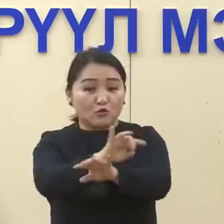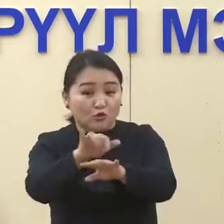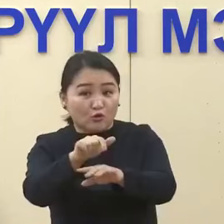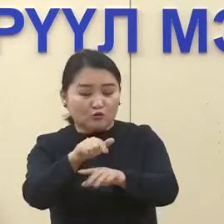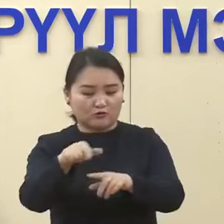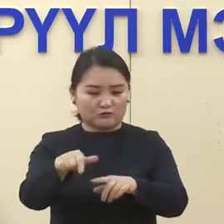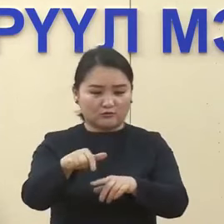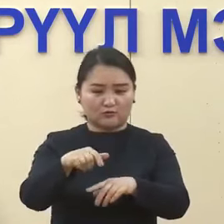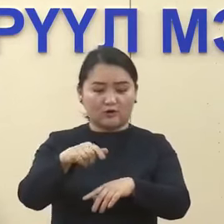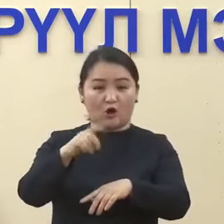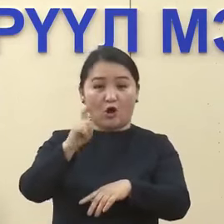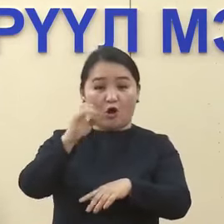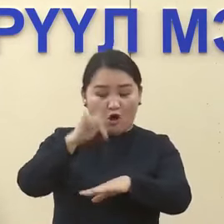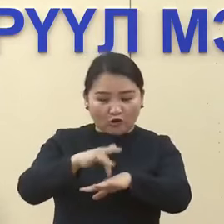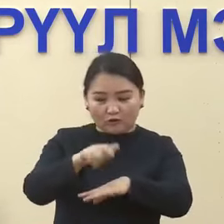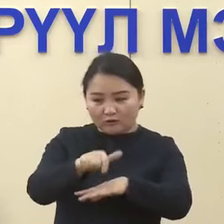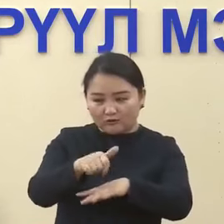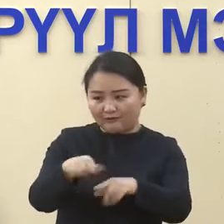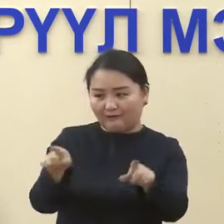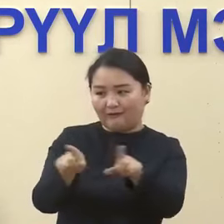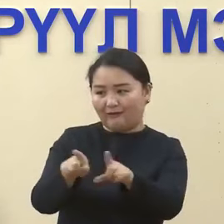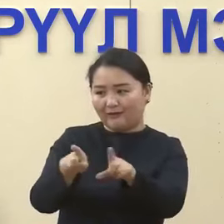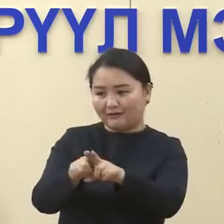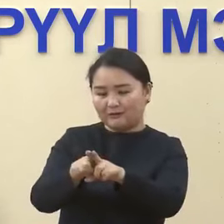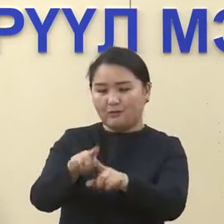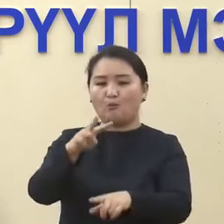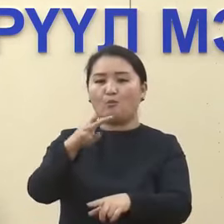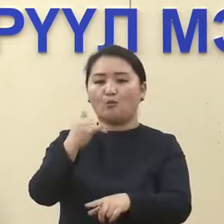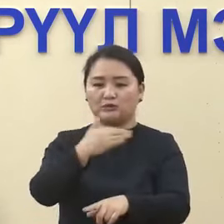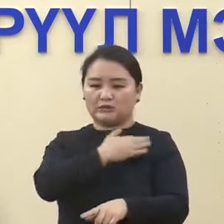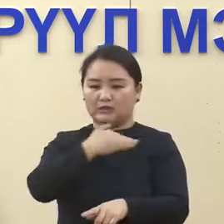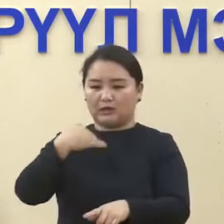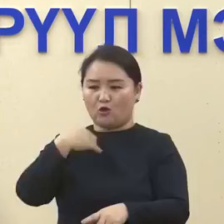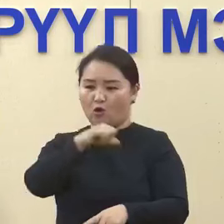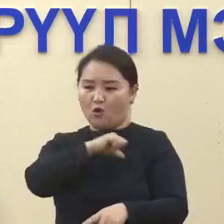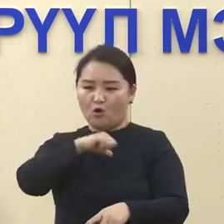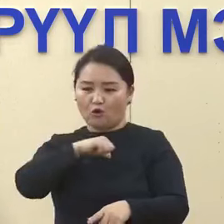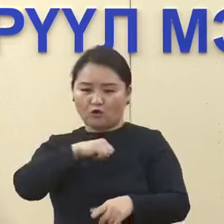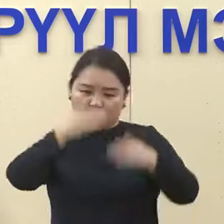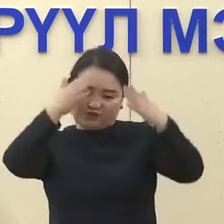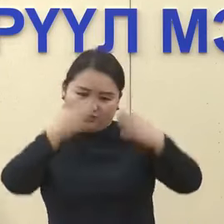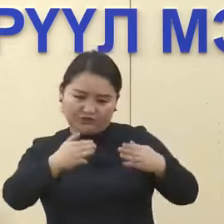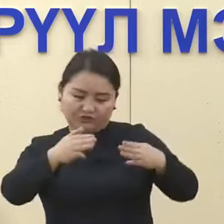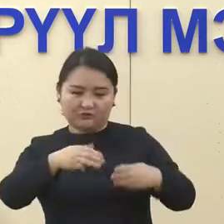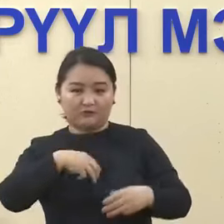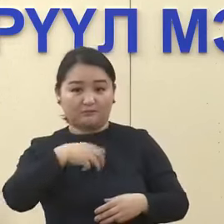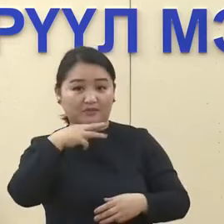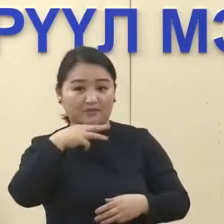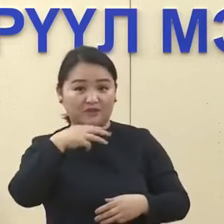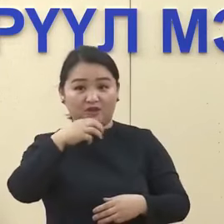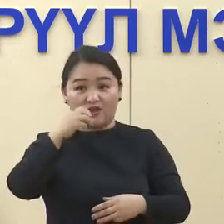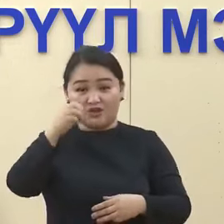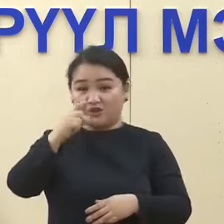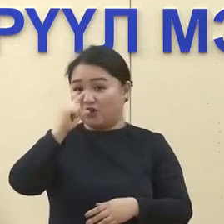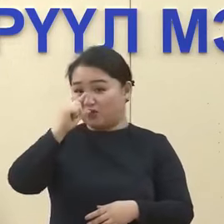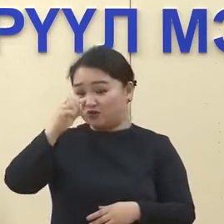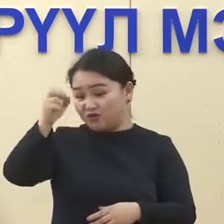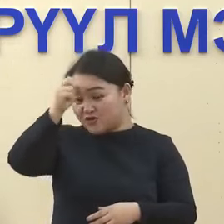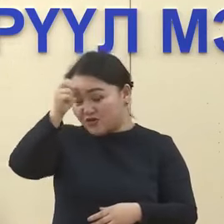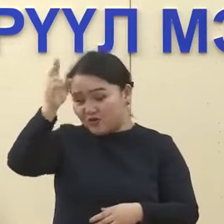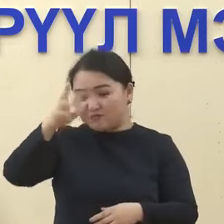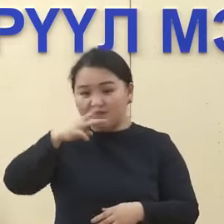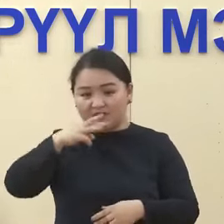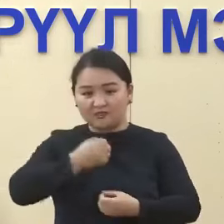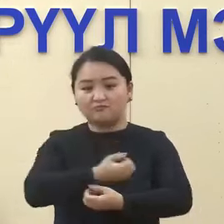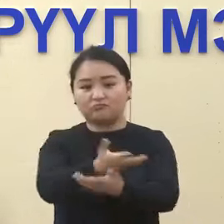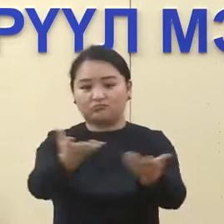мужийн нутаг дэвсгэртэй авч хэрэгжүүлэх эрх мэдлийг мужийн захирагч нарт олгосон тухай ерөнхийлөгч Путин мэдээлэл хийх үеэрээ мэдгдсэн